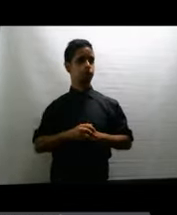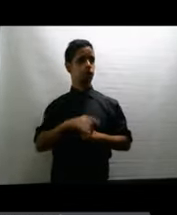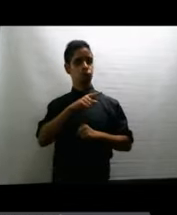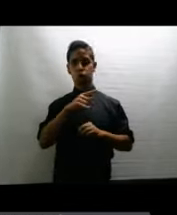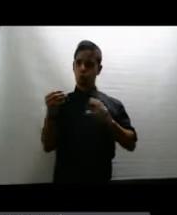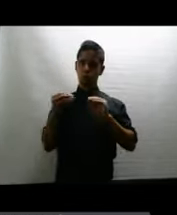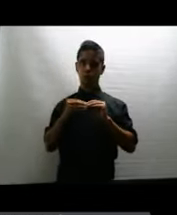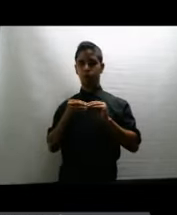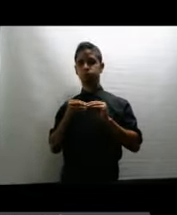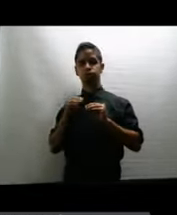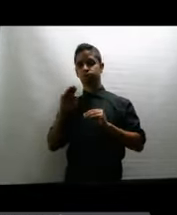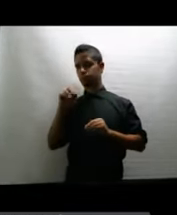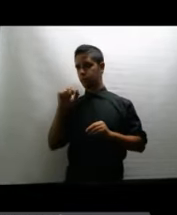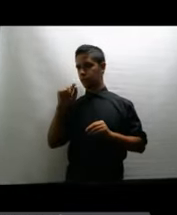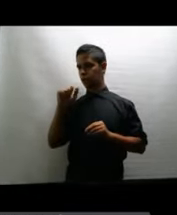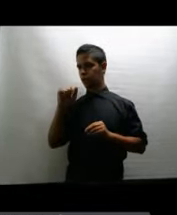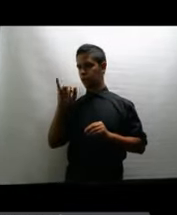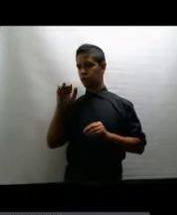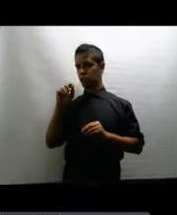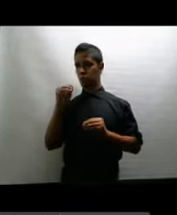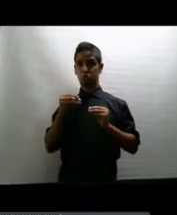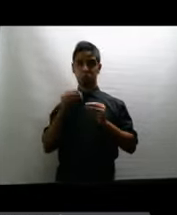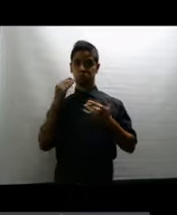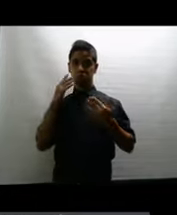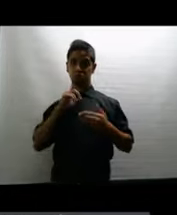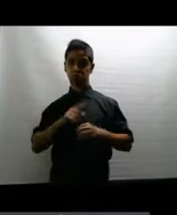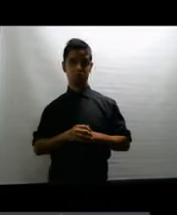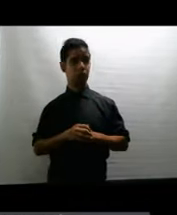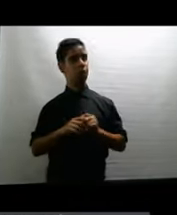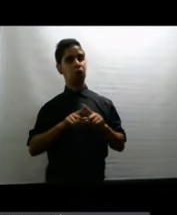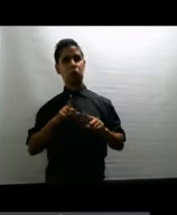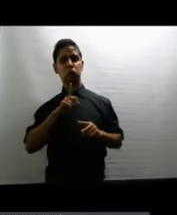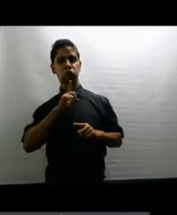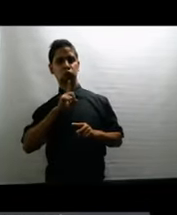de lo necesario. Sí, pero sí, él no sabía. No, pero fíjate,